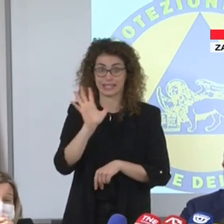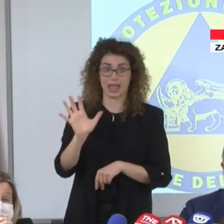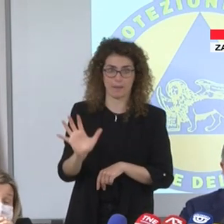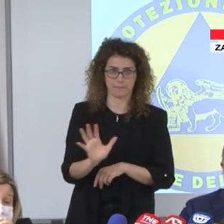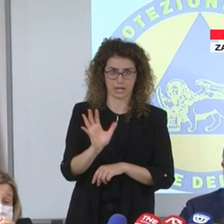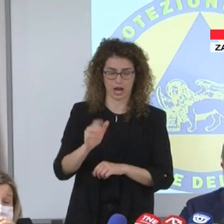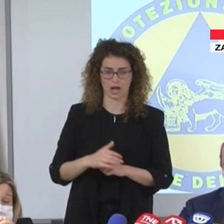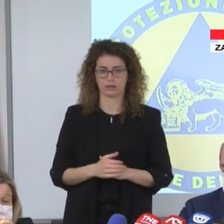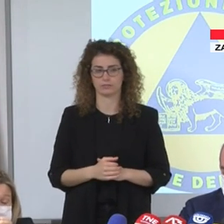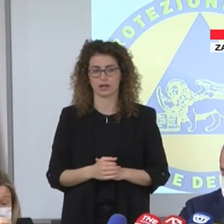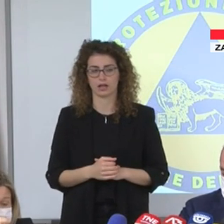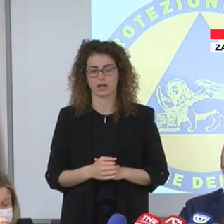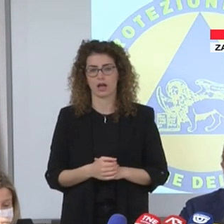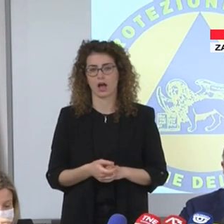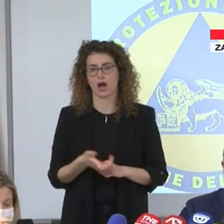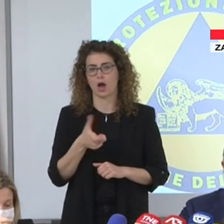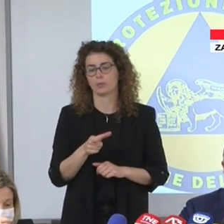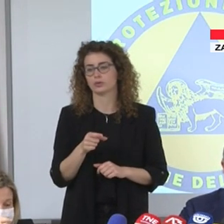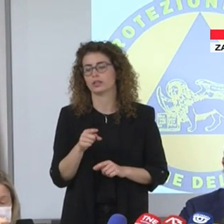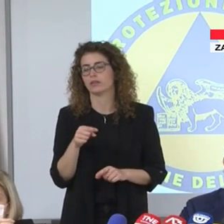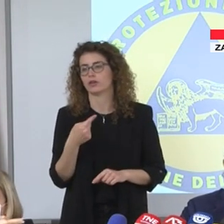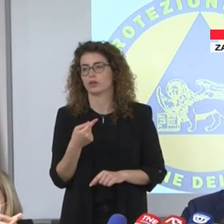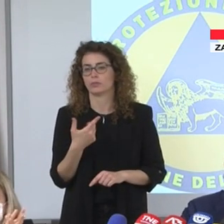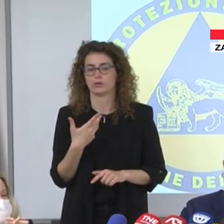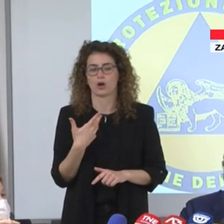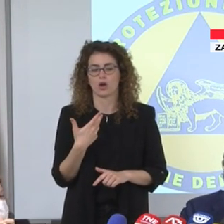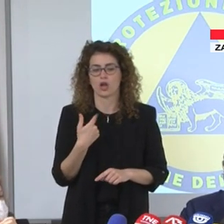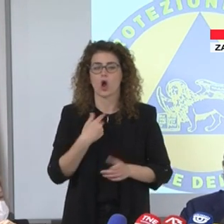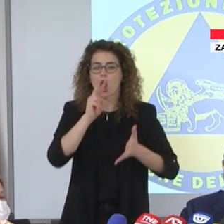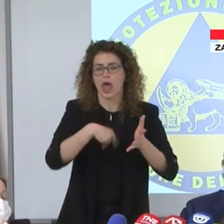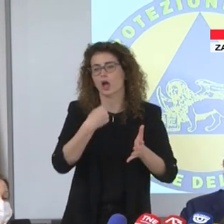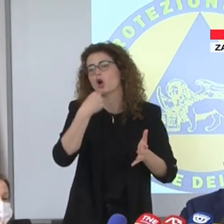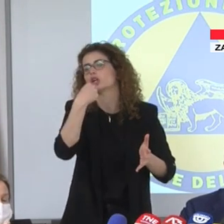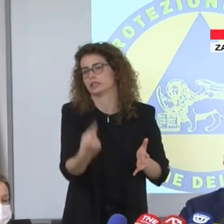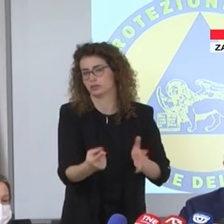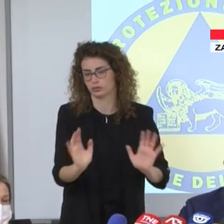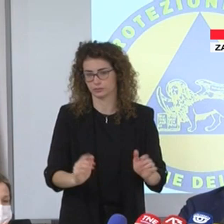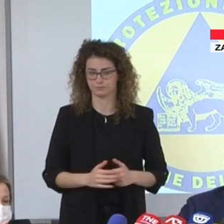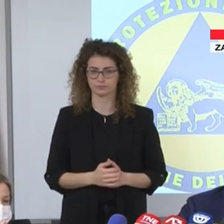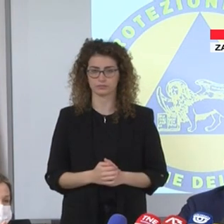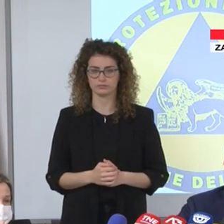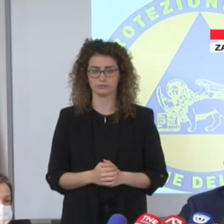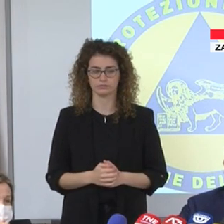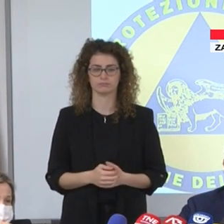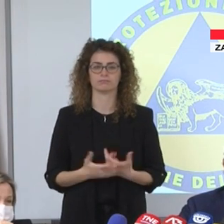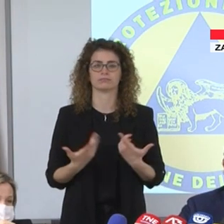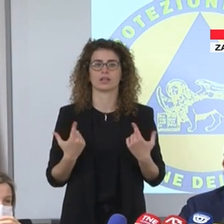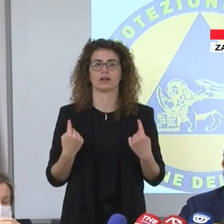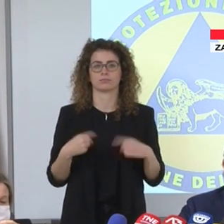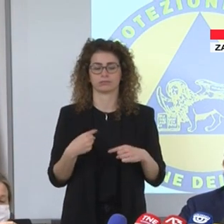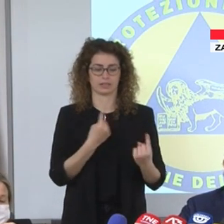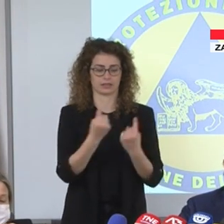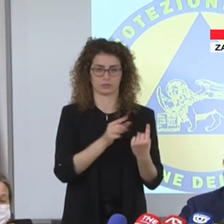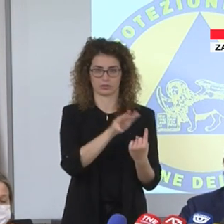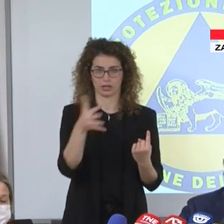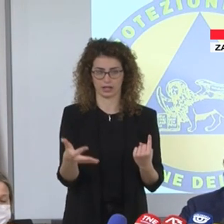sembra, perché dopo per carità non voglio dire, dico quello che leggo dalle agenzie. E quindi è un altro scenario,